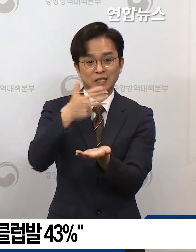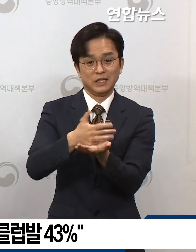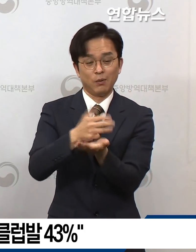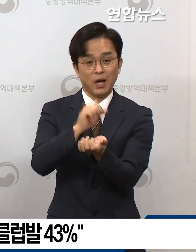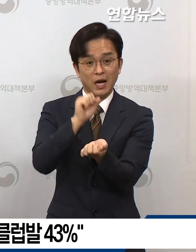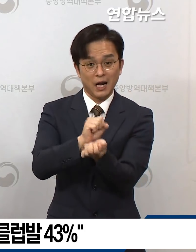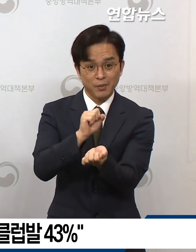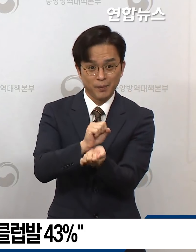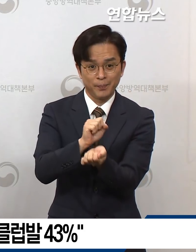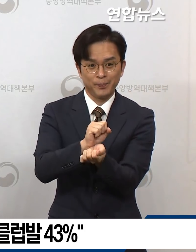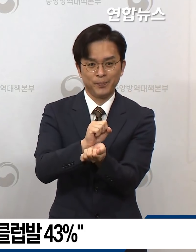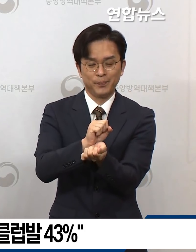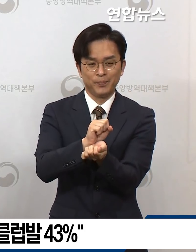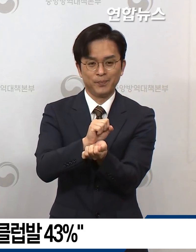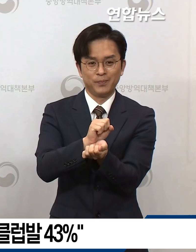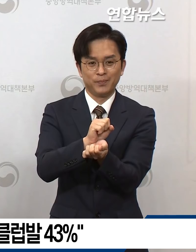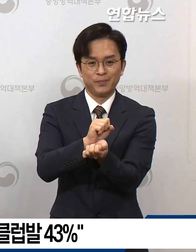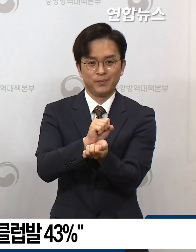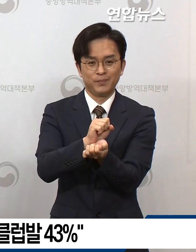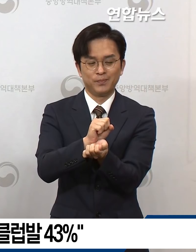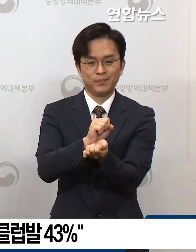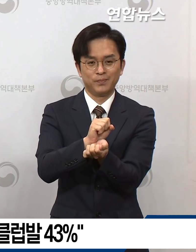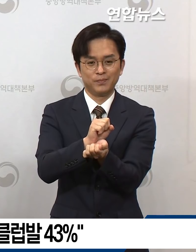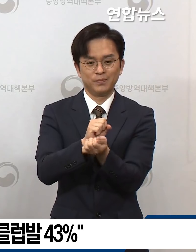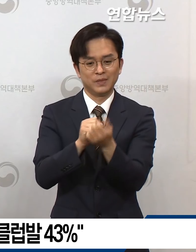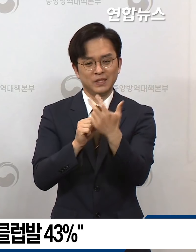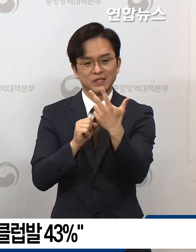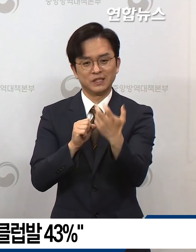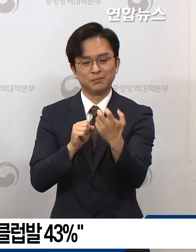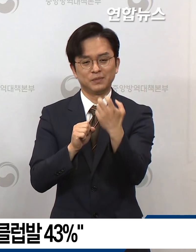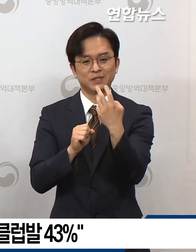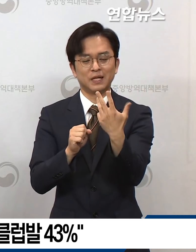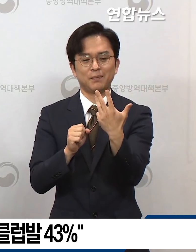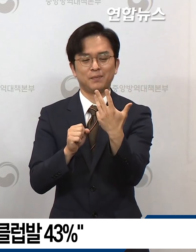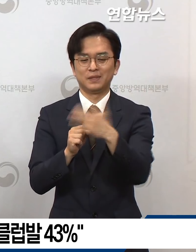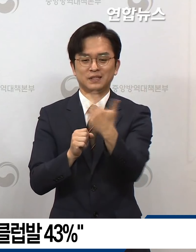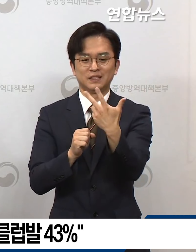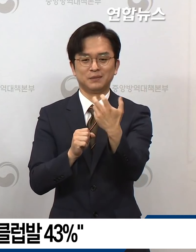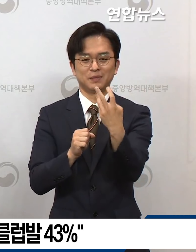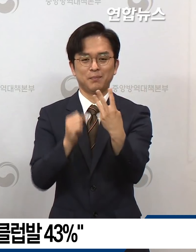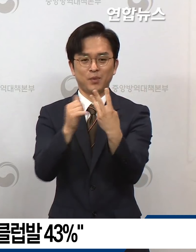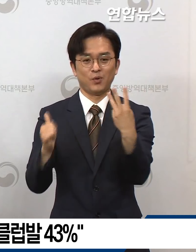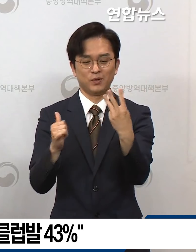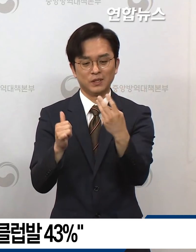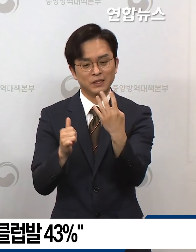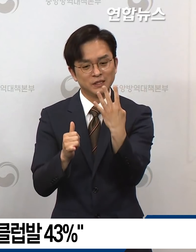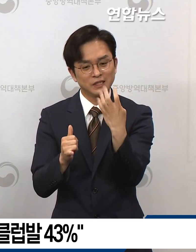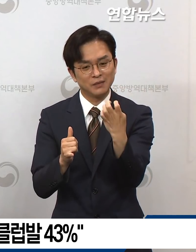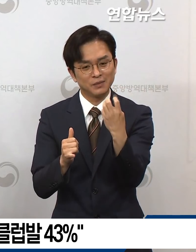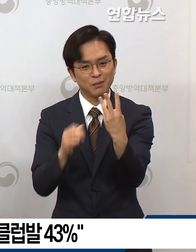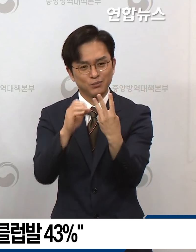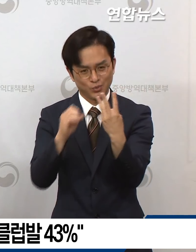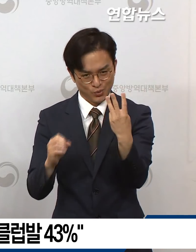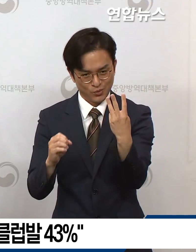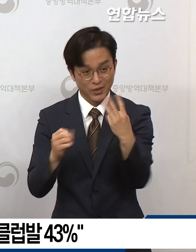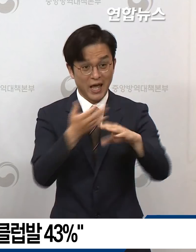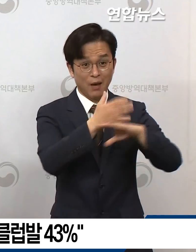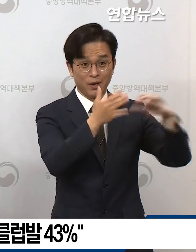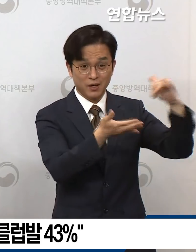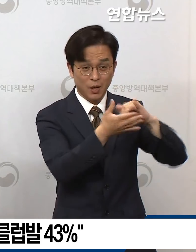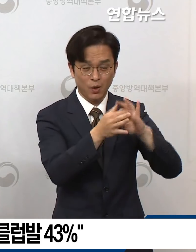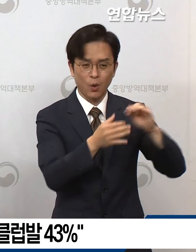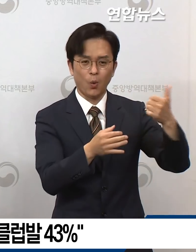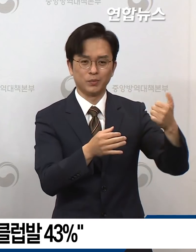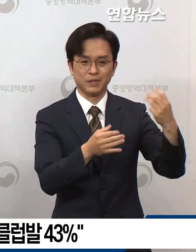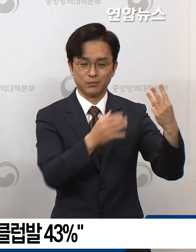집단 발병 관련해서 지역 집단 발병이 73명으로 약 43%를 차지하고 있고, 현재 조사